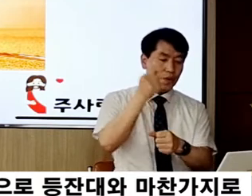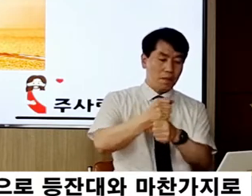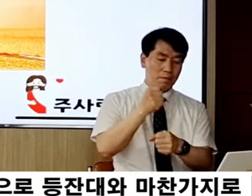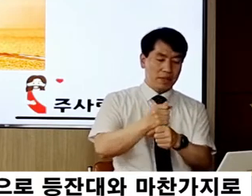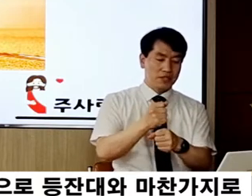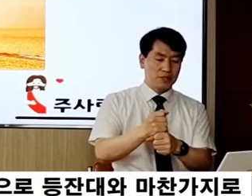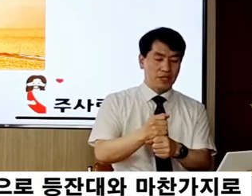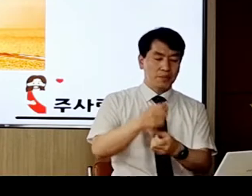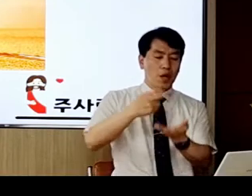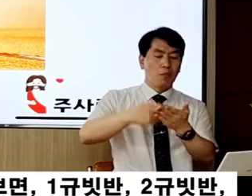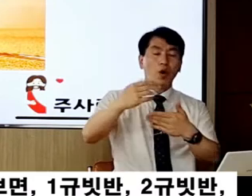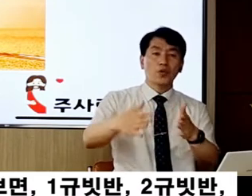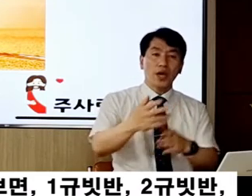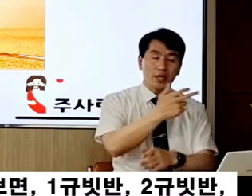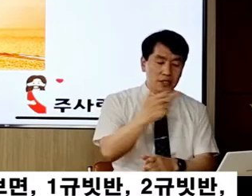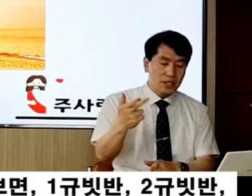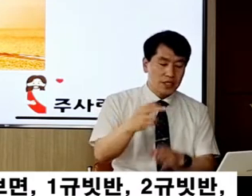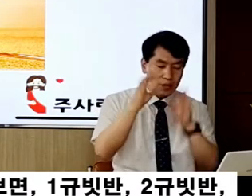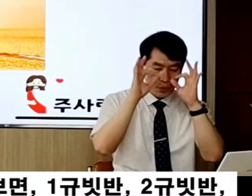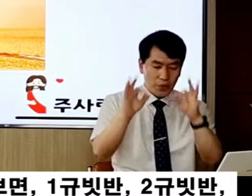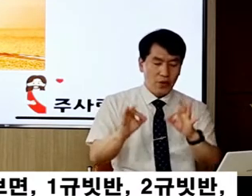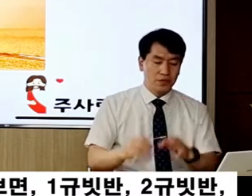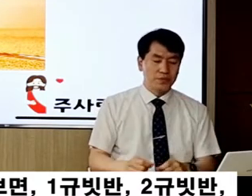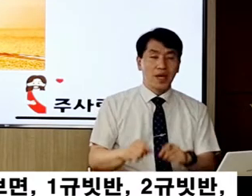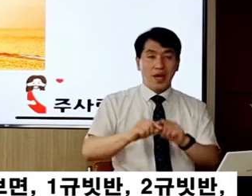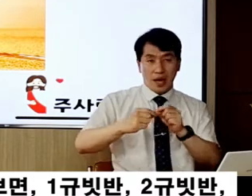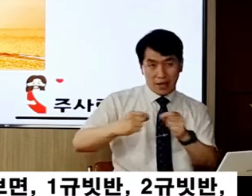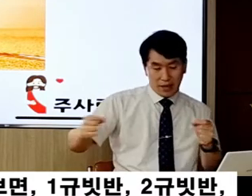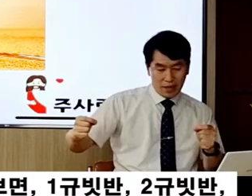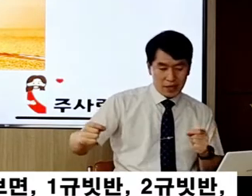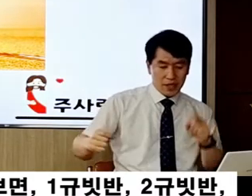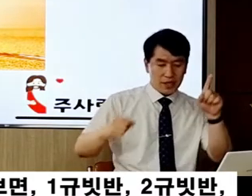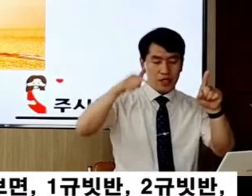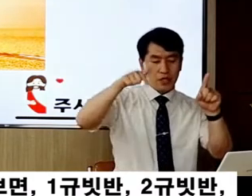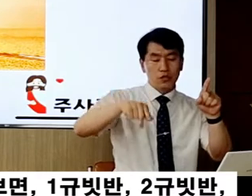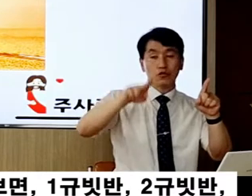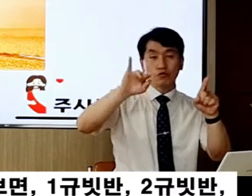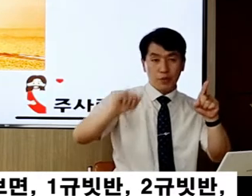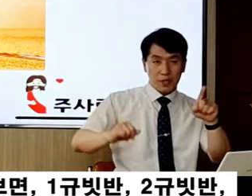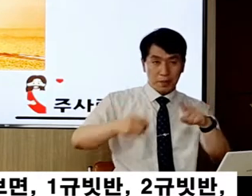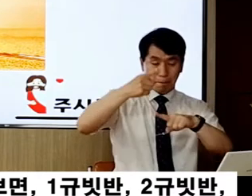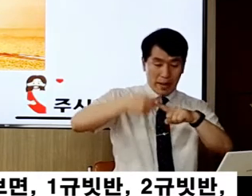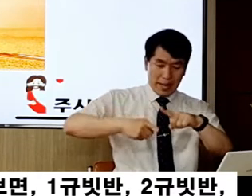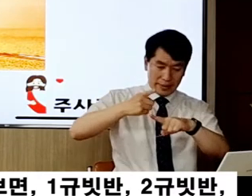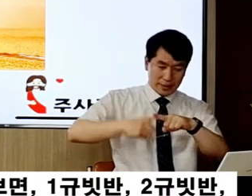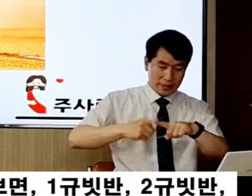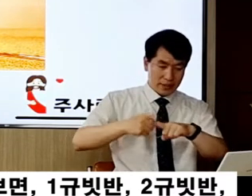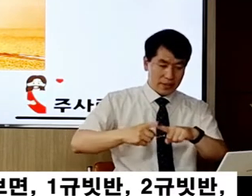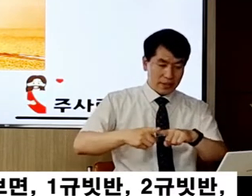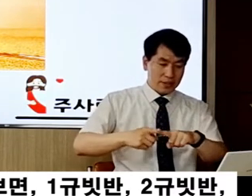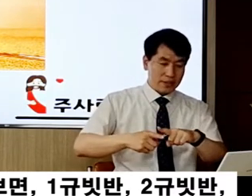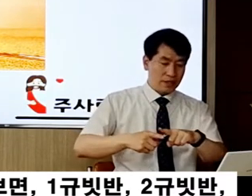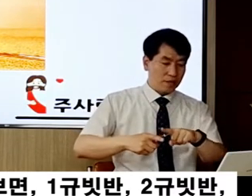정금으로 만듭니다. 법궤의 크기를 보면 아래 1규빗 반, 그